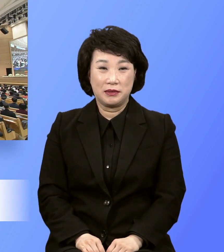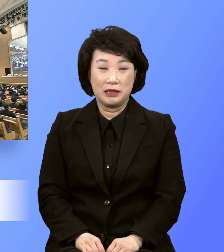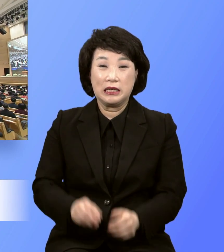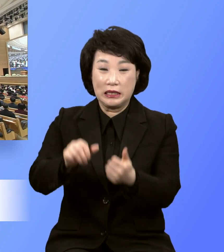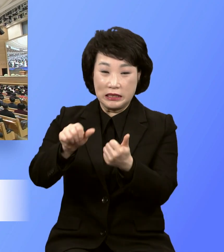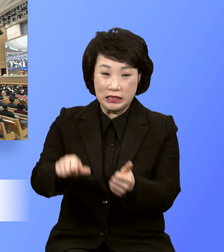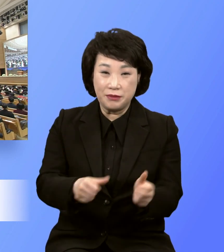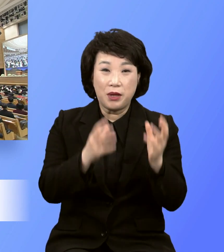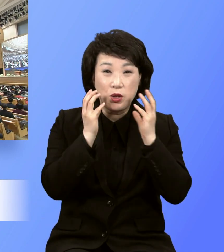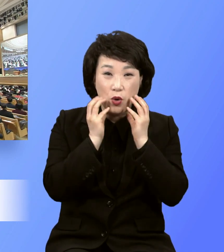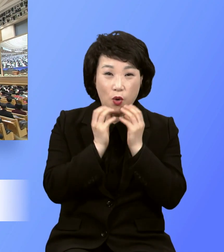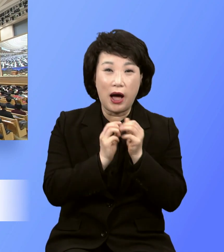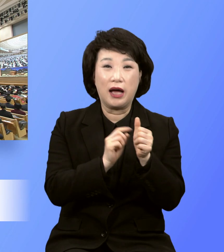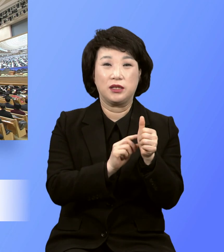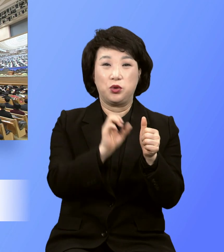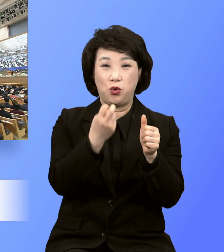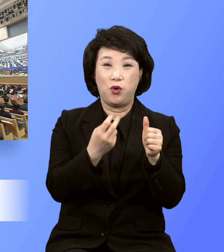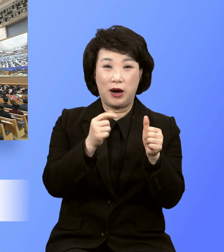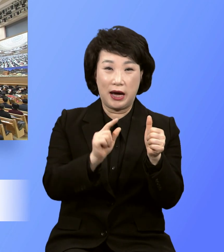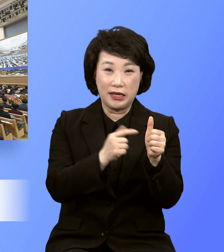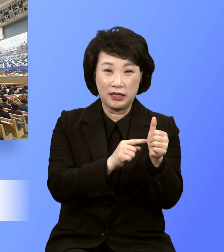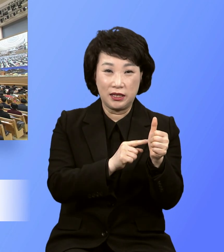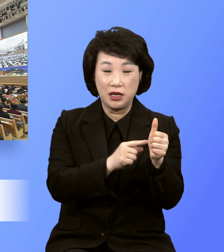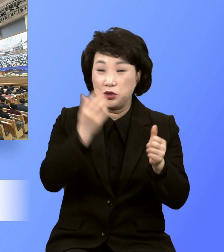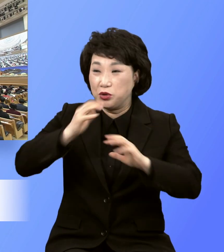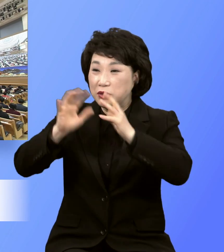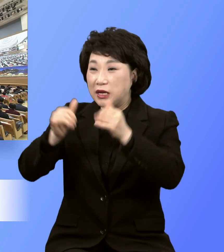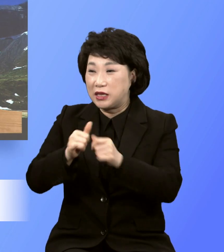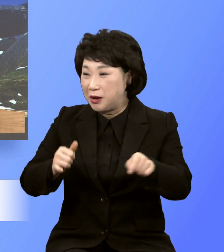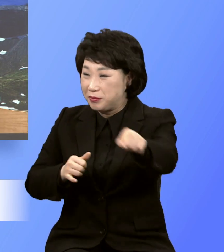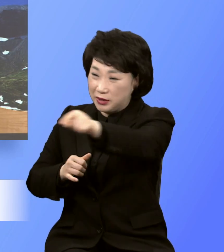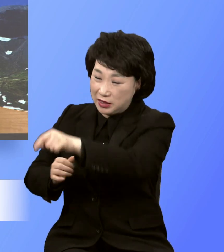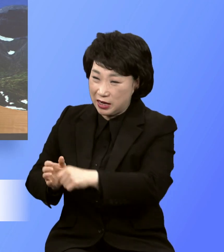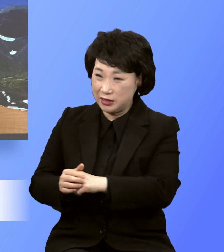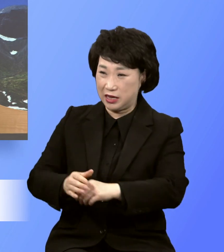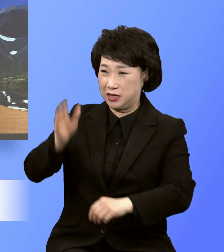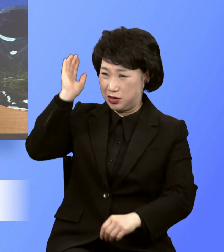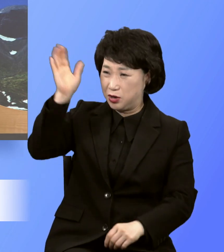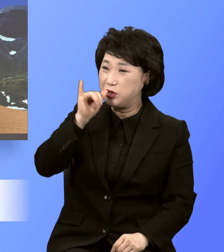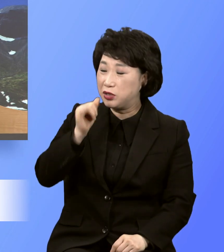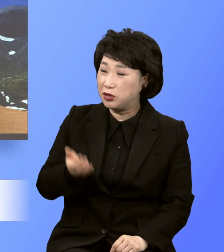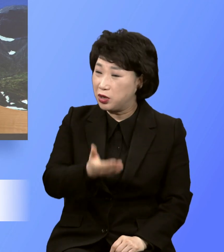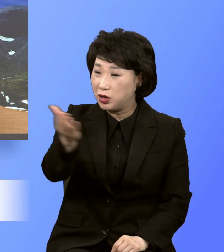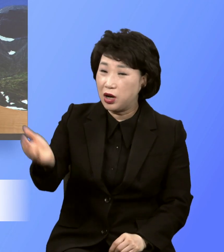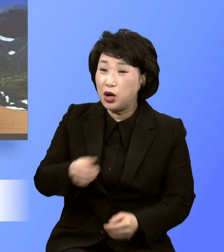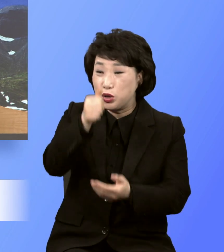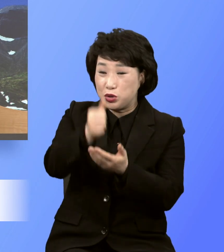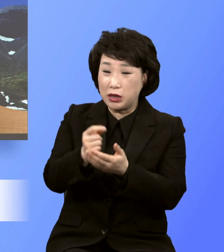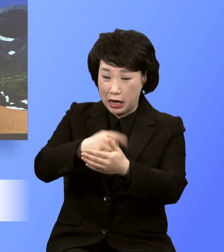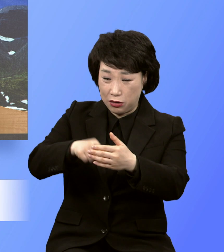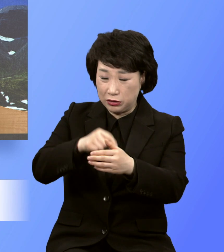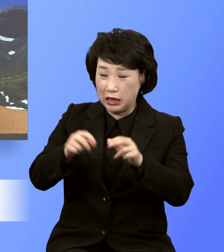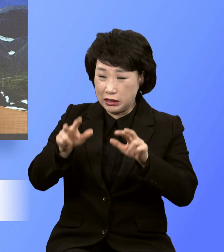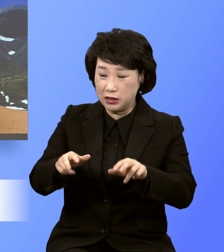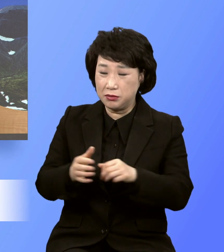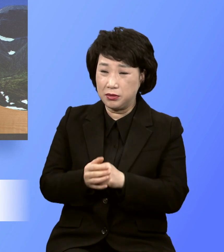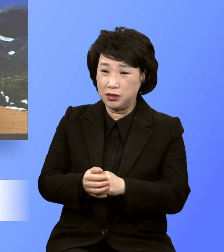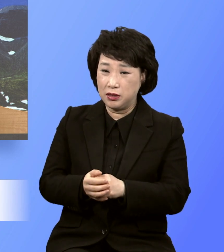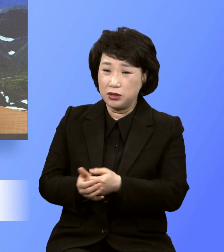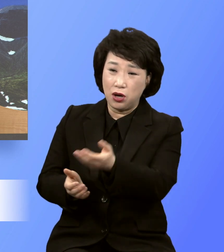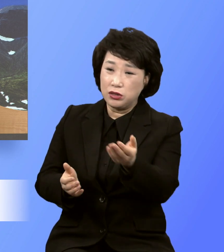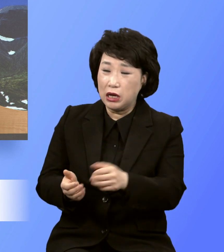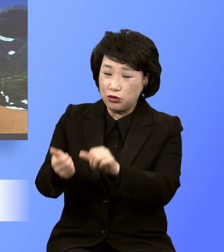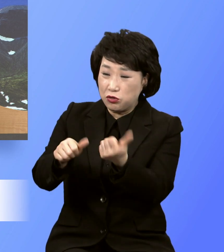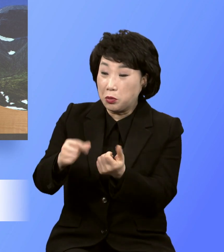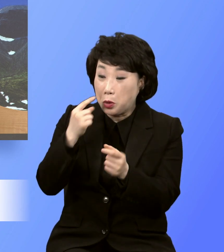침례 요한은 유대인들을 향해서 너희가 죄 아래서 지금 죽음이